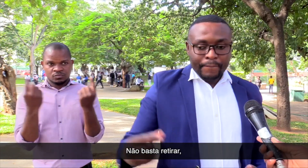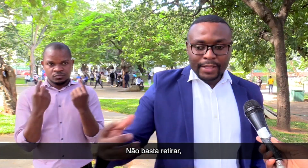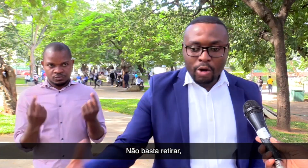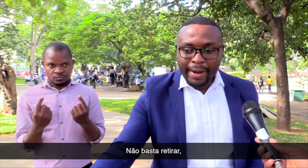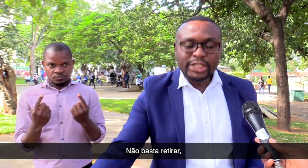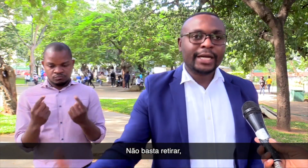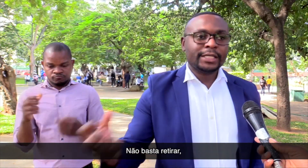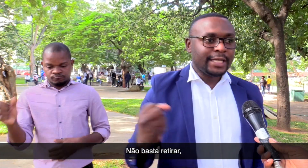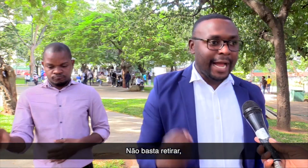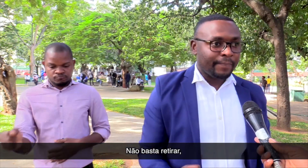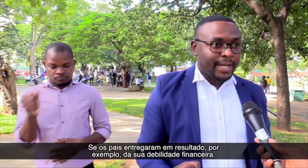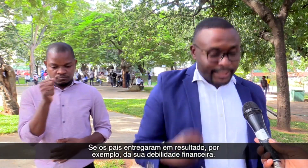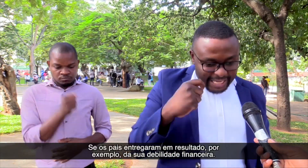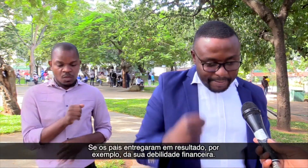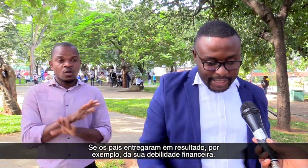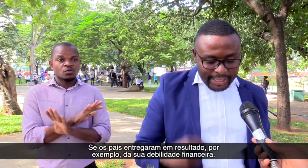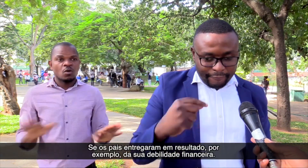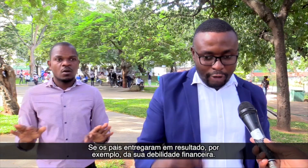social?